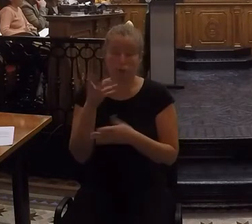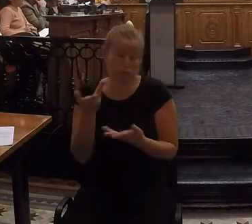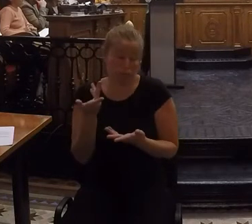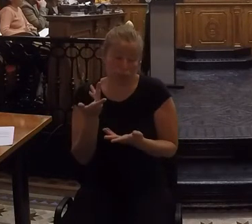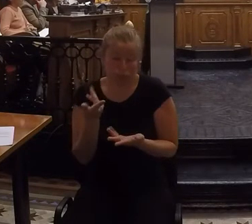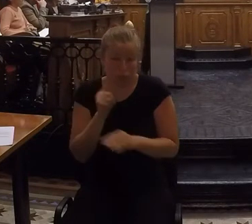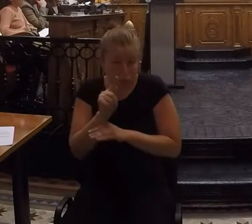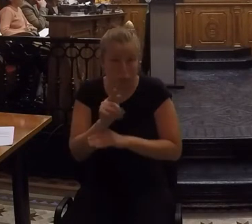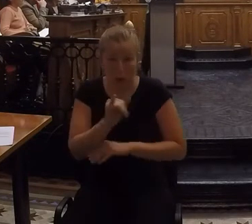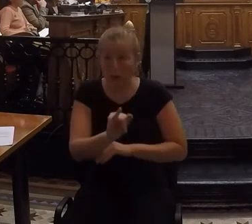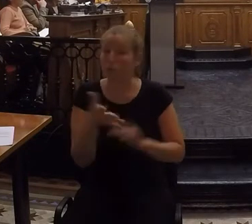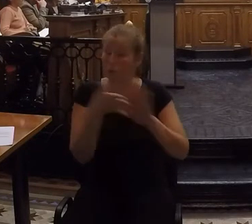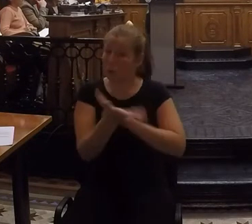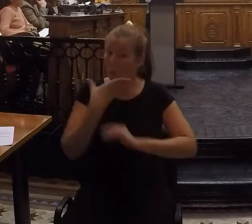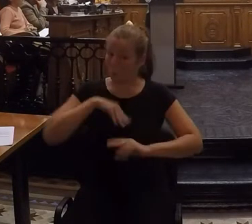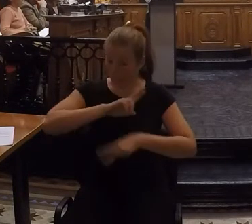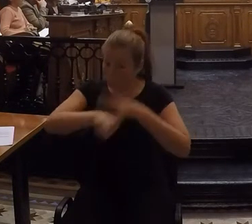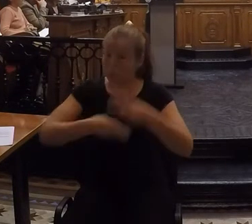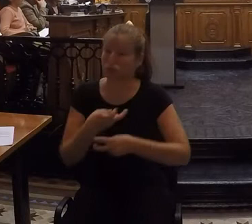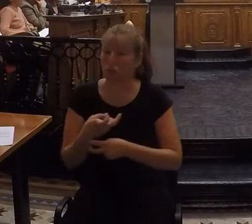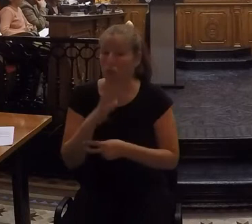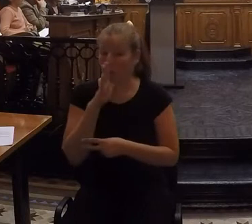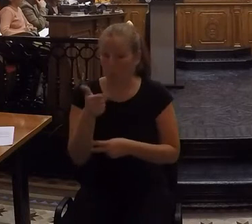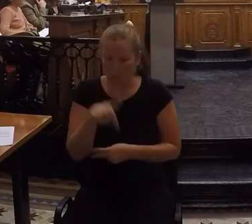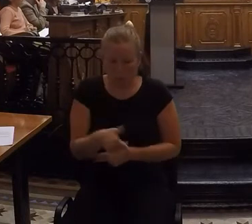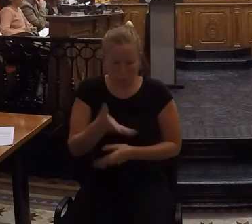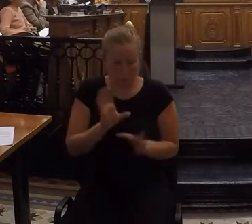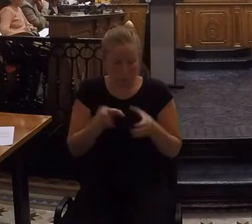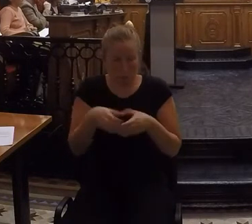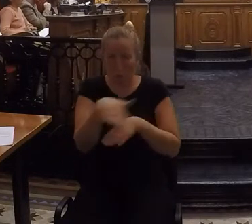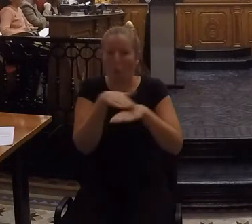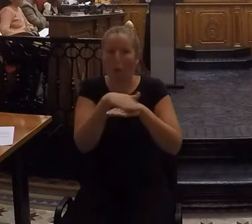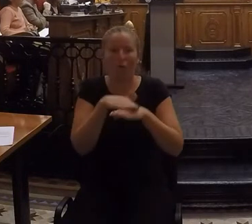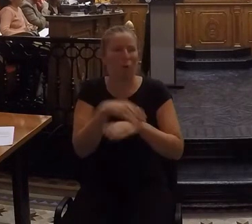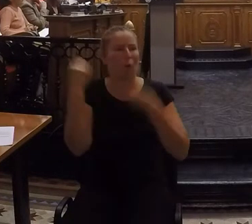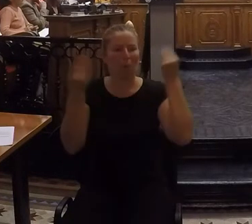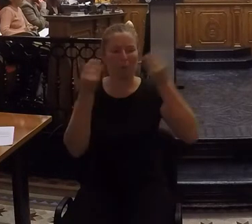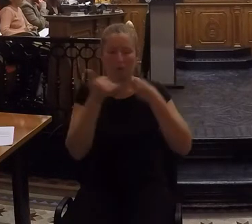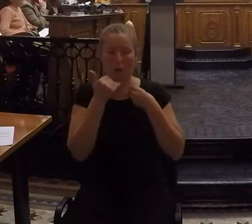Gobierno cree que es importante que todos los que han realizado alegaciones sepan los motivos